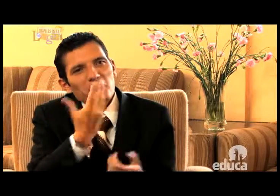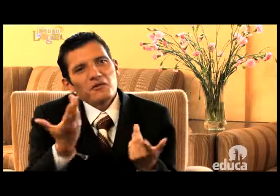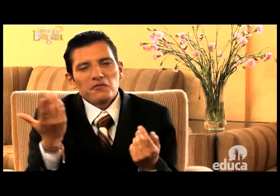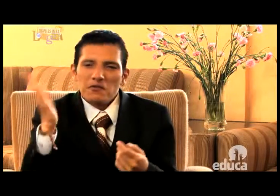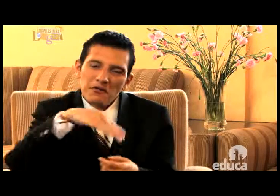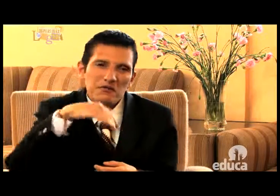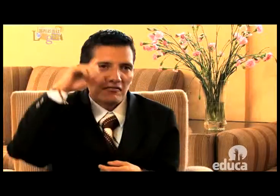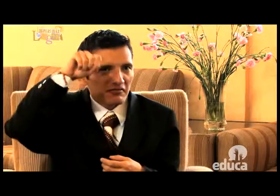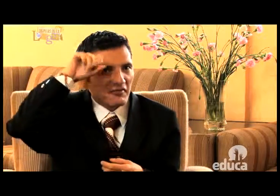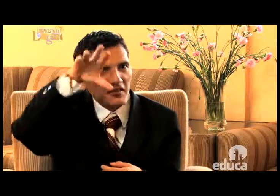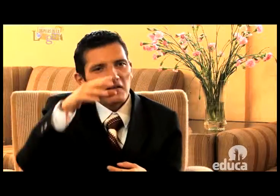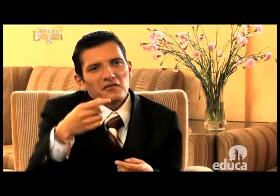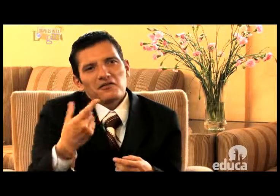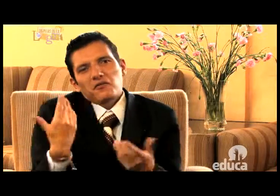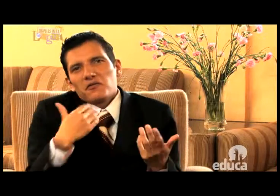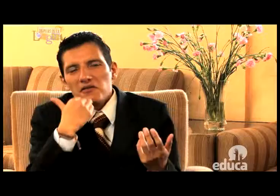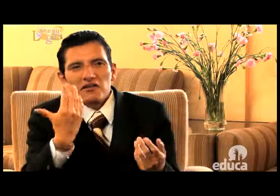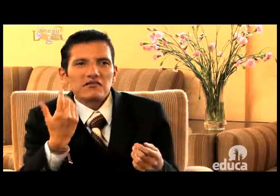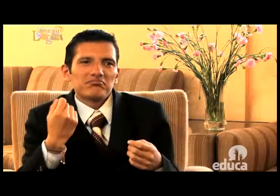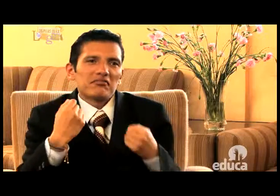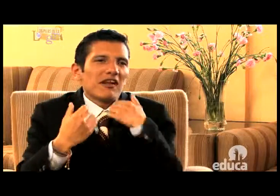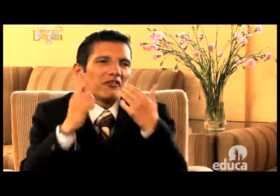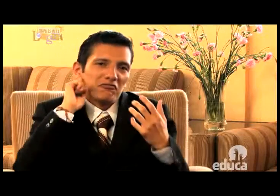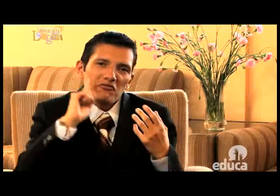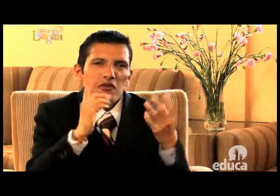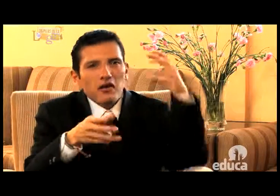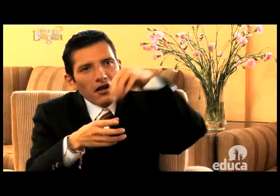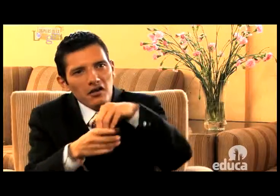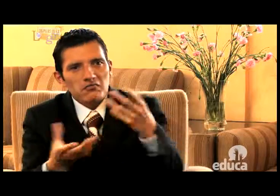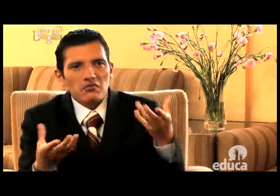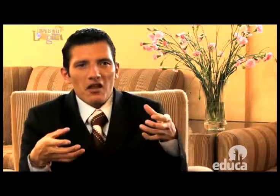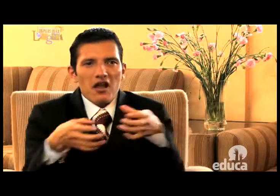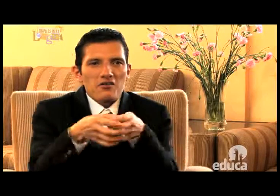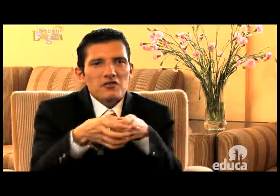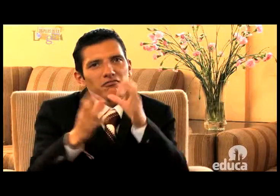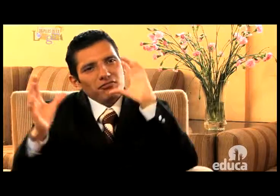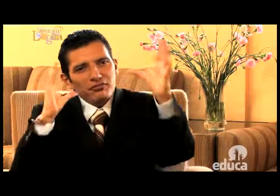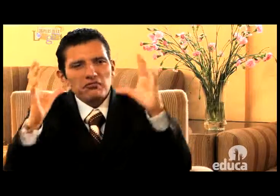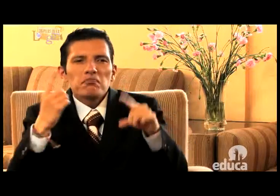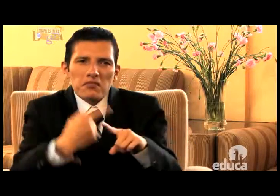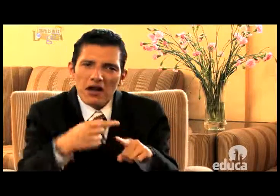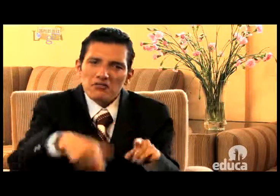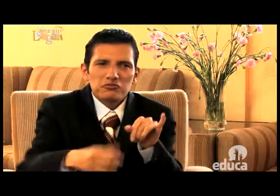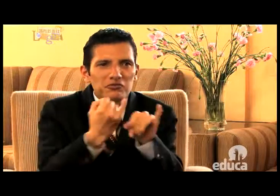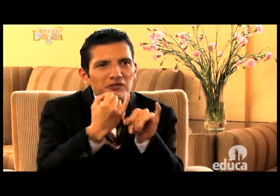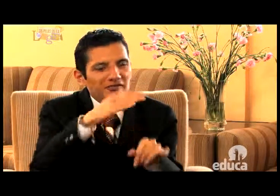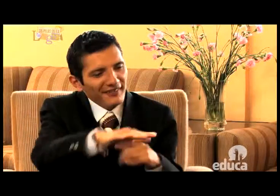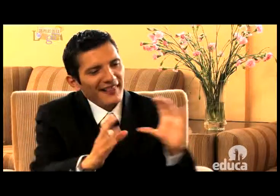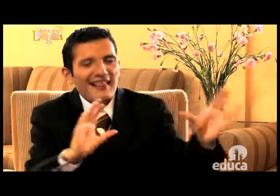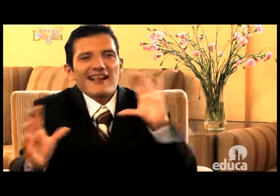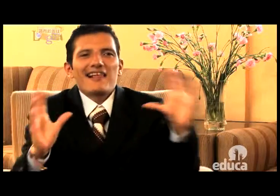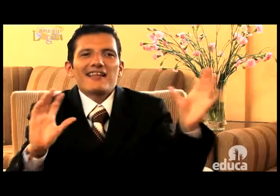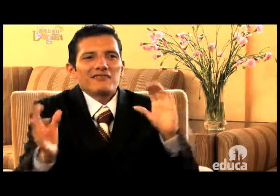Conversábamos de muchas cosas. Vamos a comer, al cine. Compartimos tiempo en el instituto.